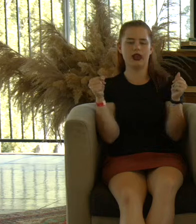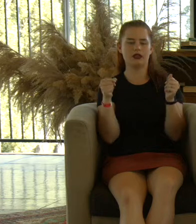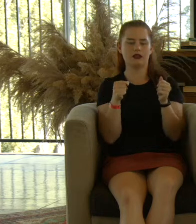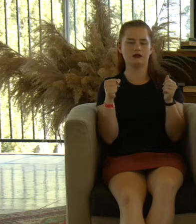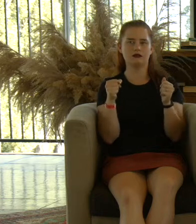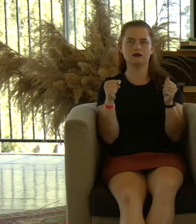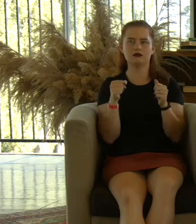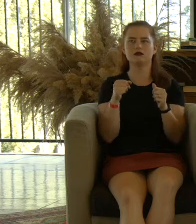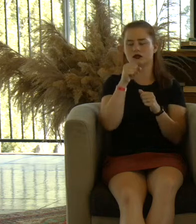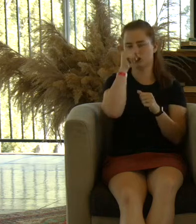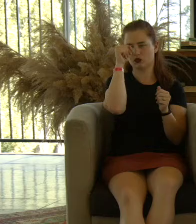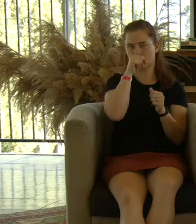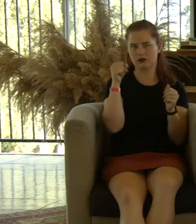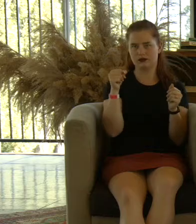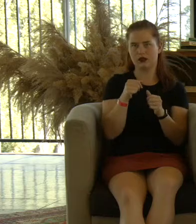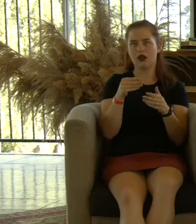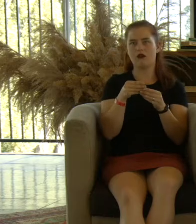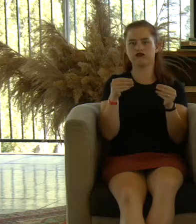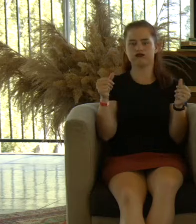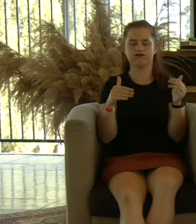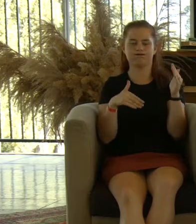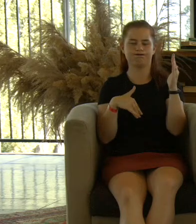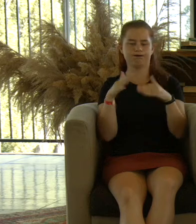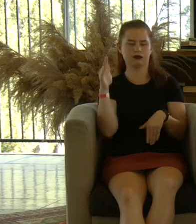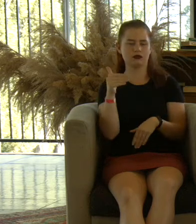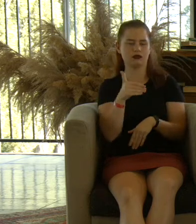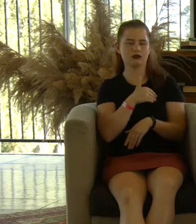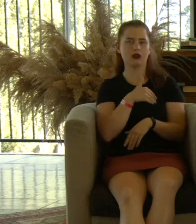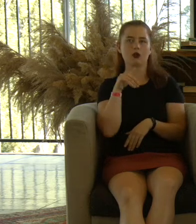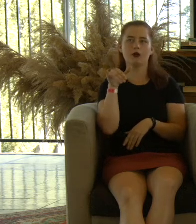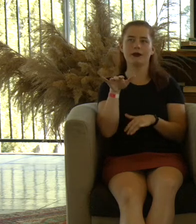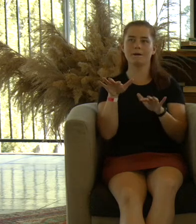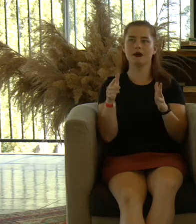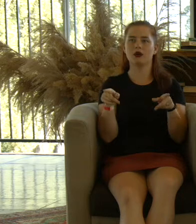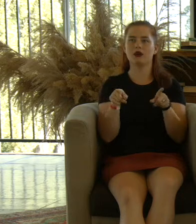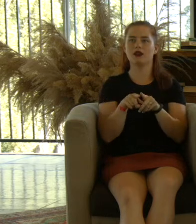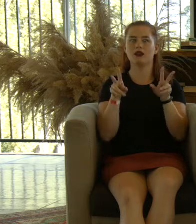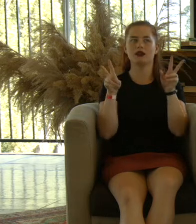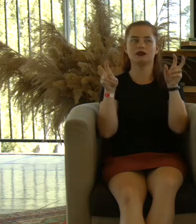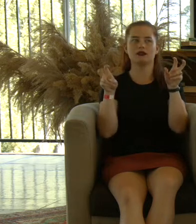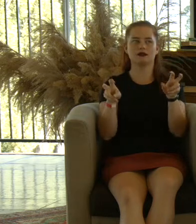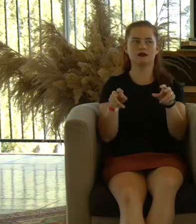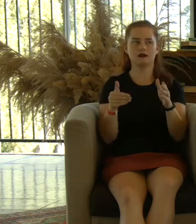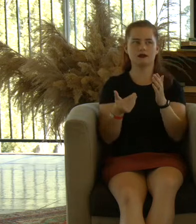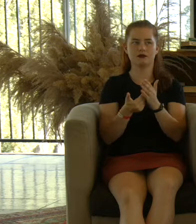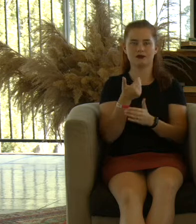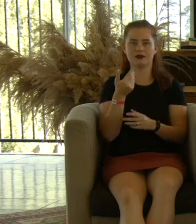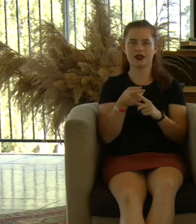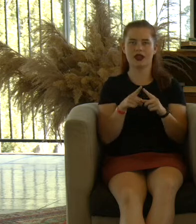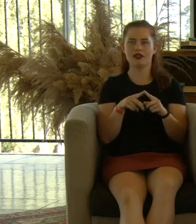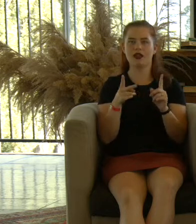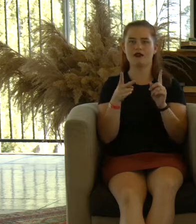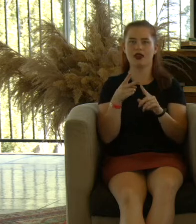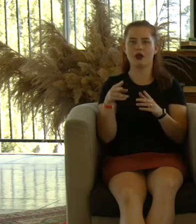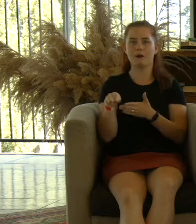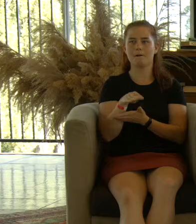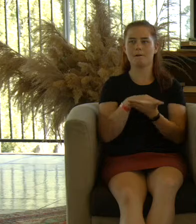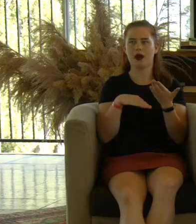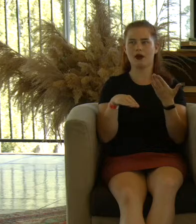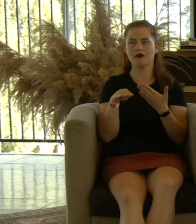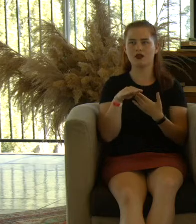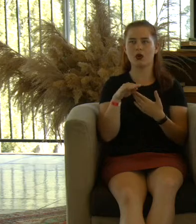холодно. А весной температура поднимается, и у вас происходит так называемая малолактика. А это второе повторное брожение.